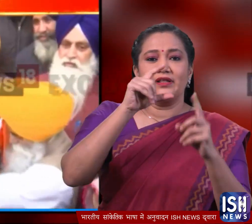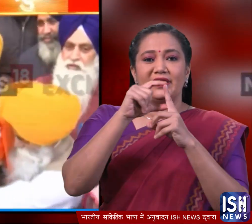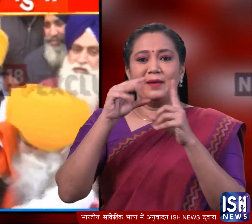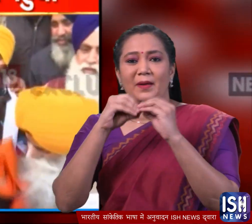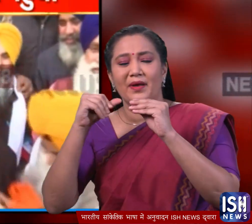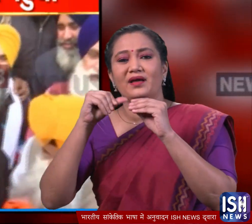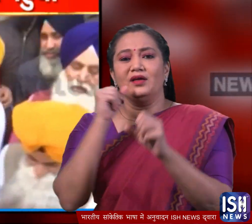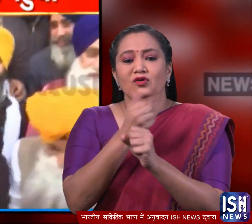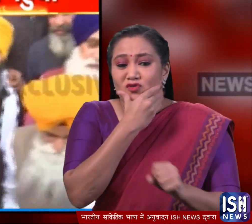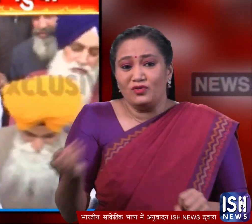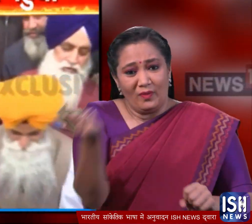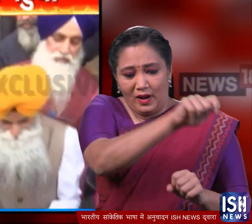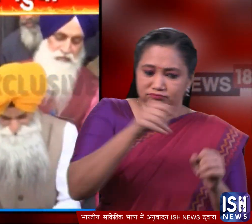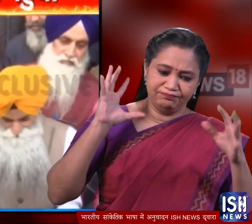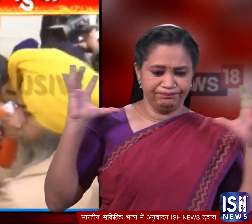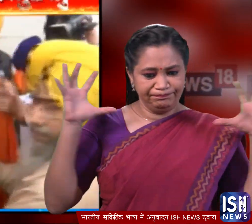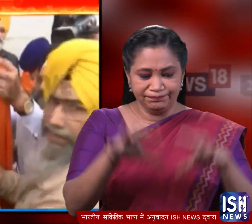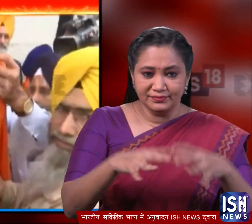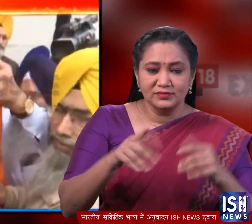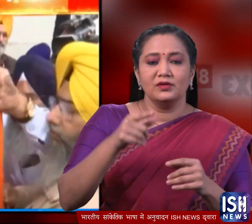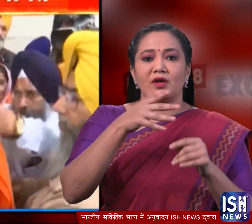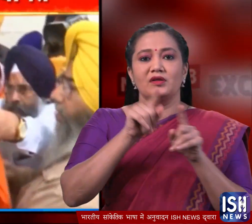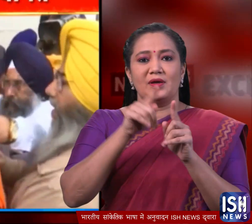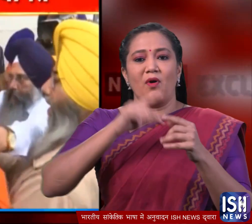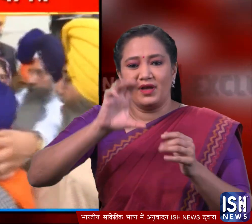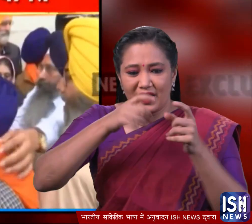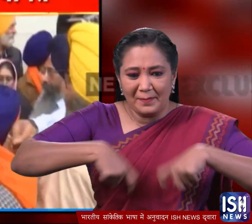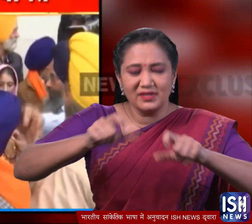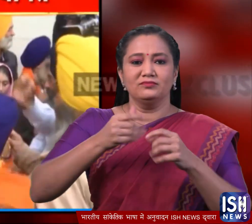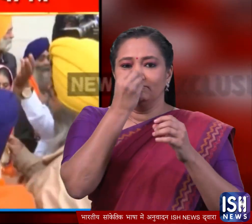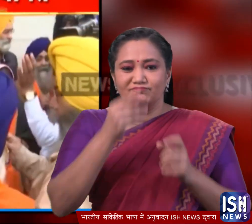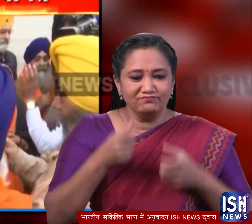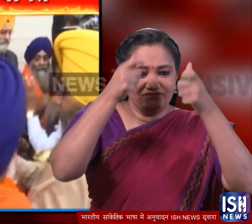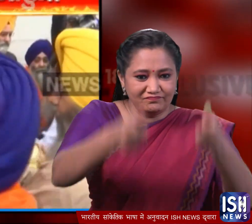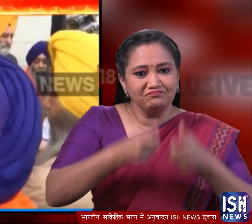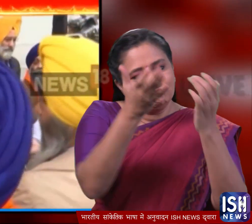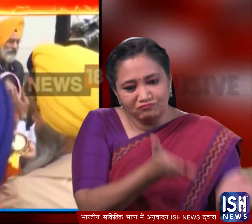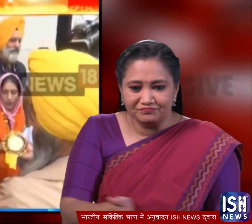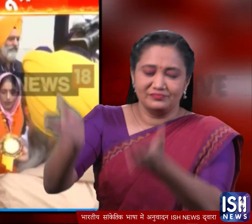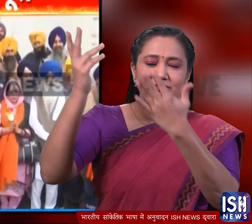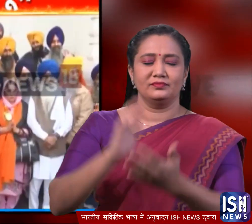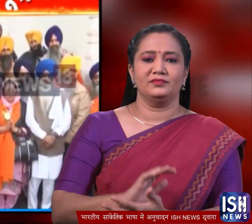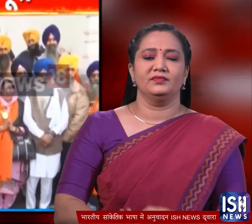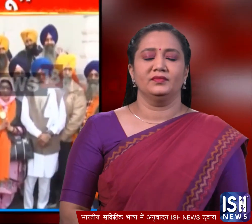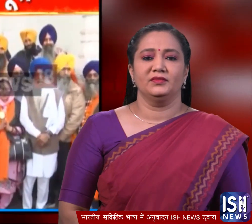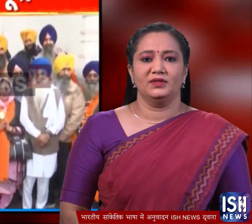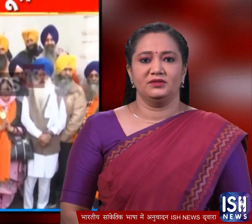गुरदासपुर के डेरा बाबा नानक गुरुद्वारे पर जमा हुए, जहां गुरुद्वारा प्रबंधक कमेटी के सदस्यों ने माला पहनाकर उन्हें विदा किया।